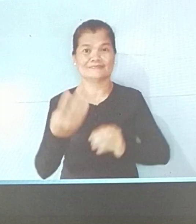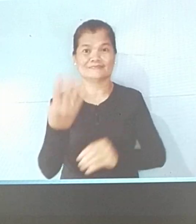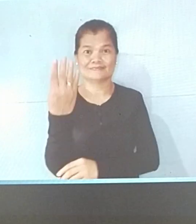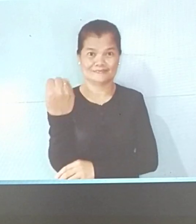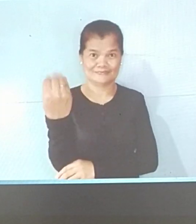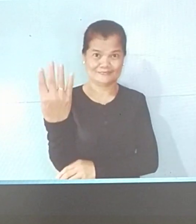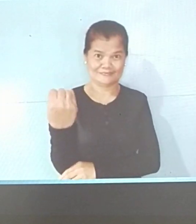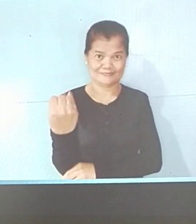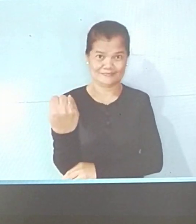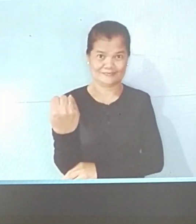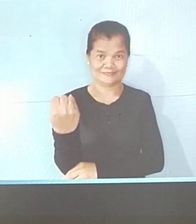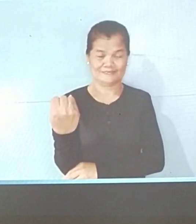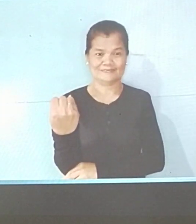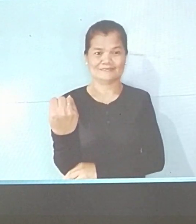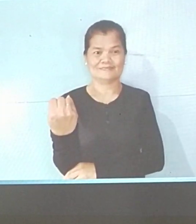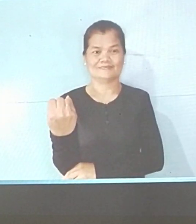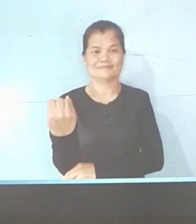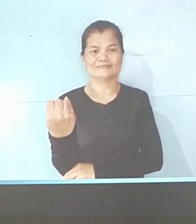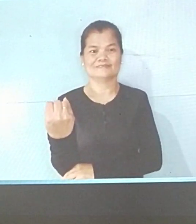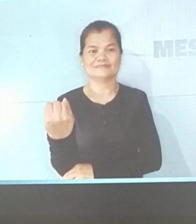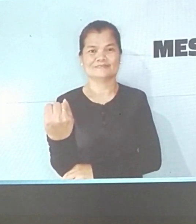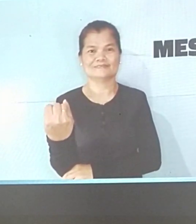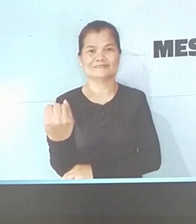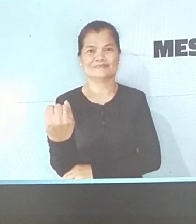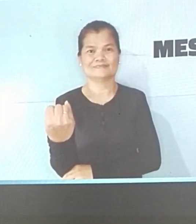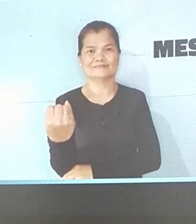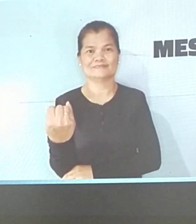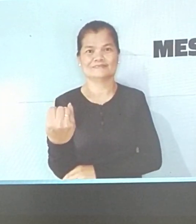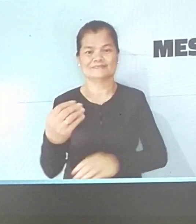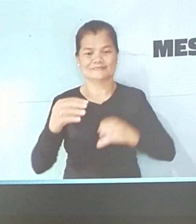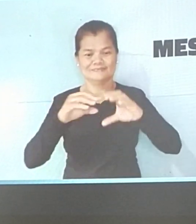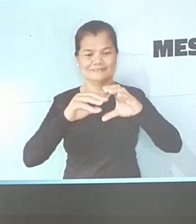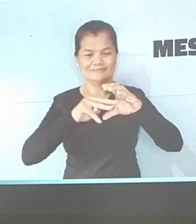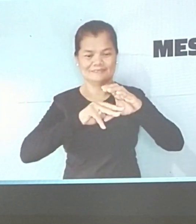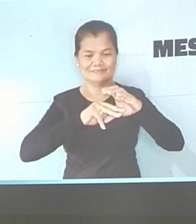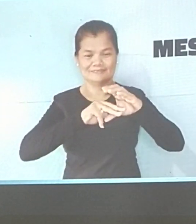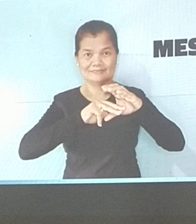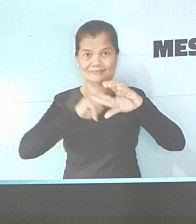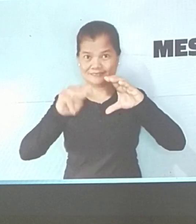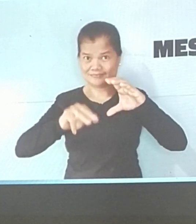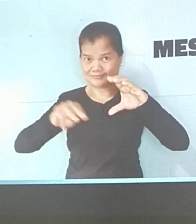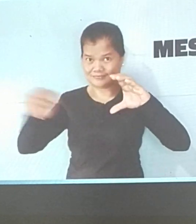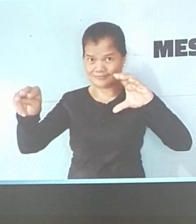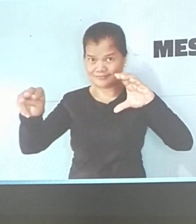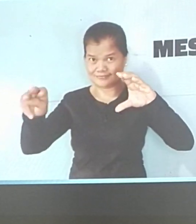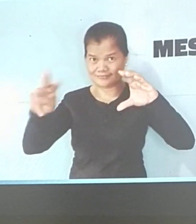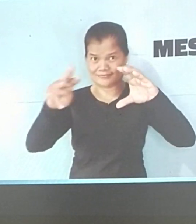Number 40. Number 14. Wala nang natandaan. Messenger. Messenger. Letter M.